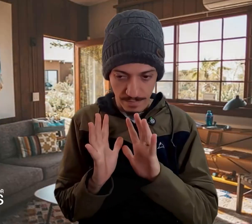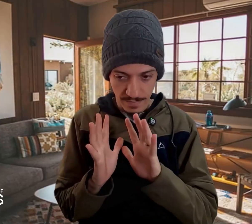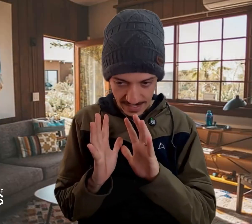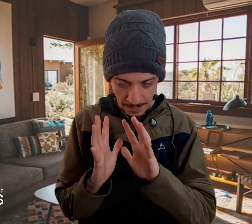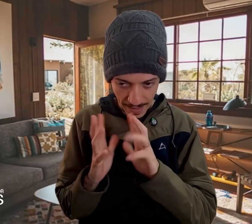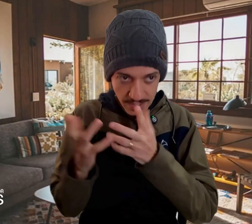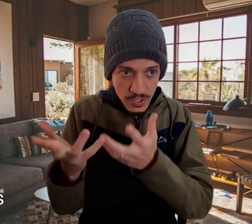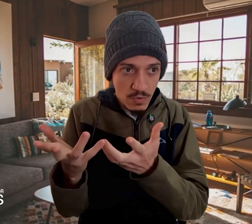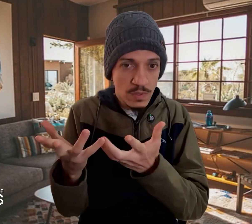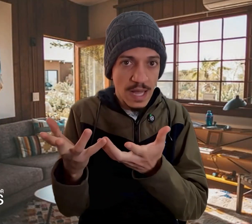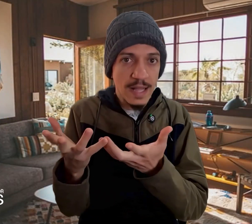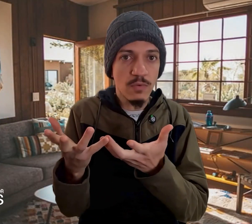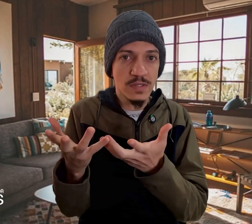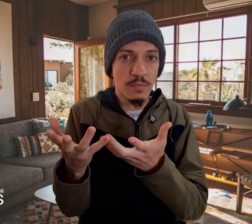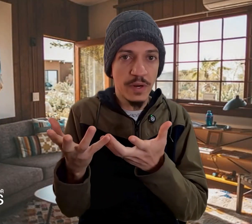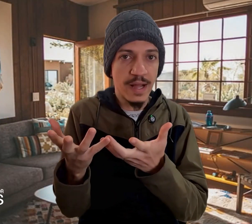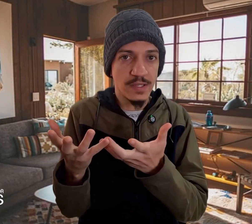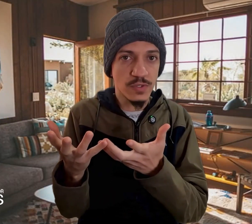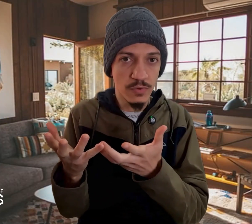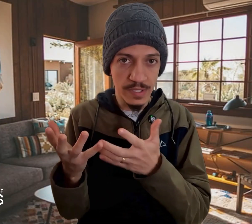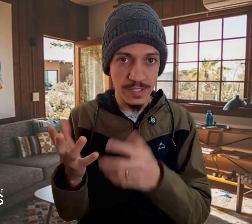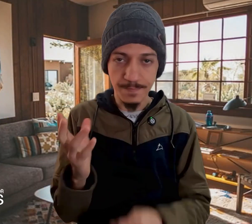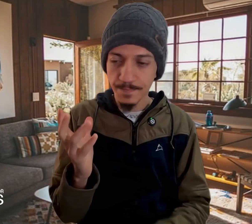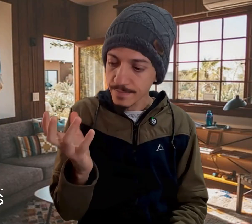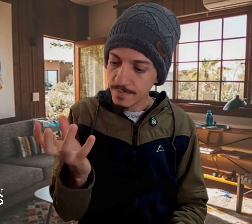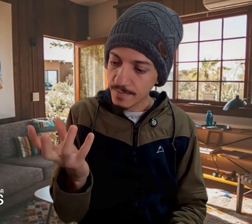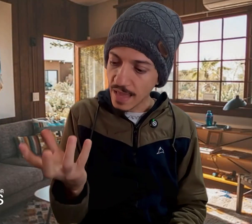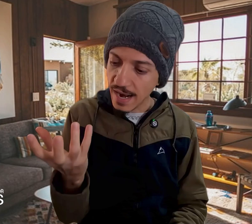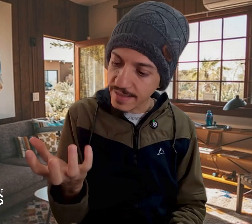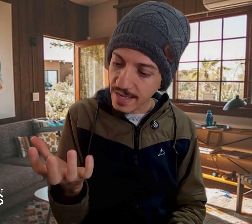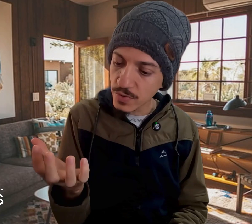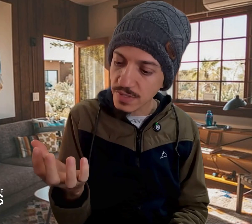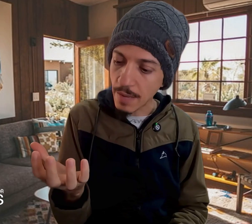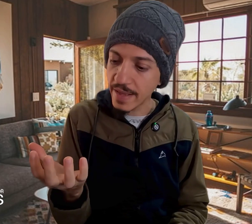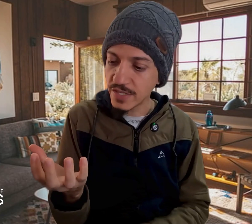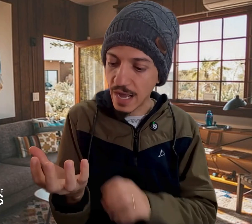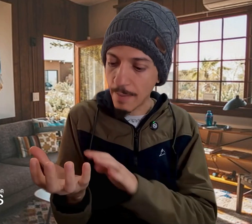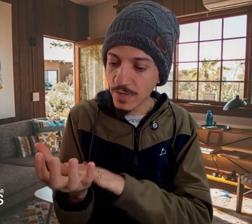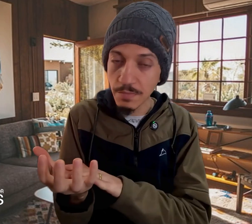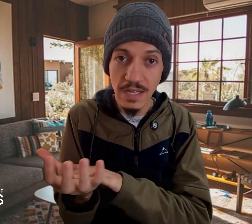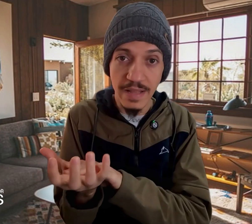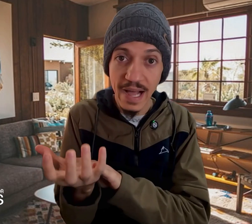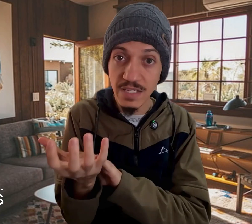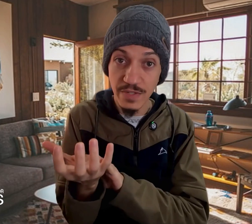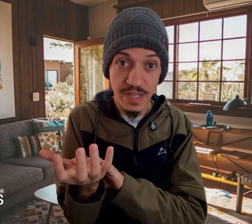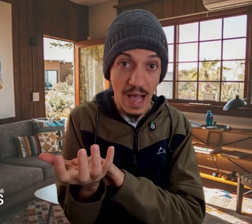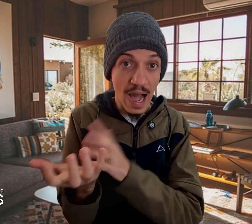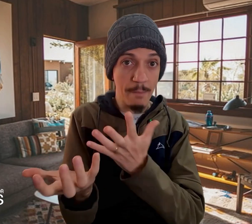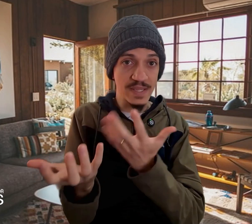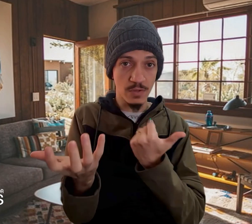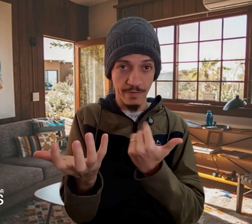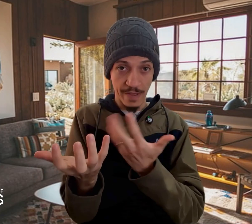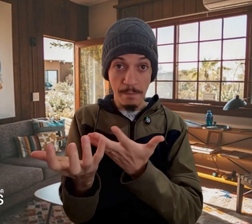dessa prática de contato com as comunidades surdas, ela traz justamente a possibilidade de você absorver